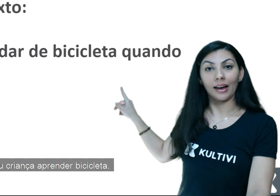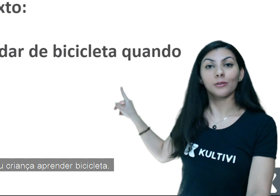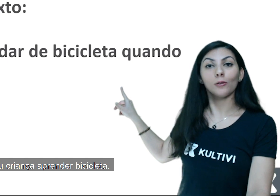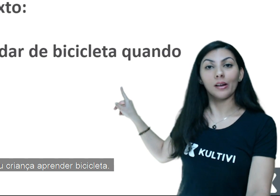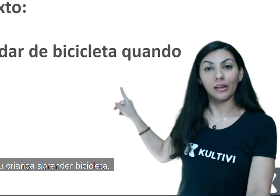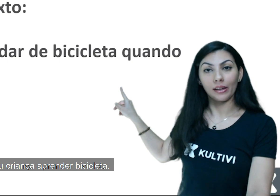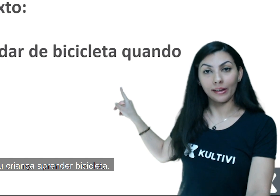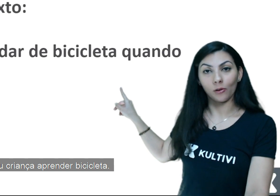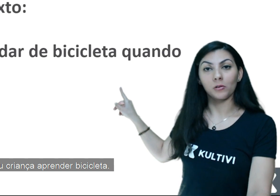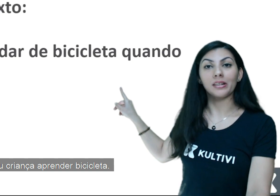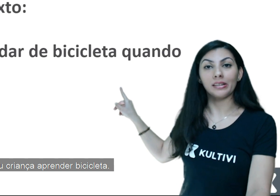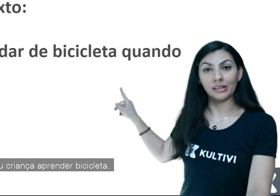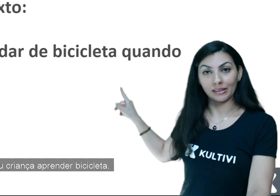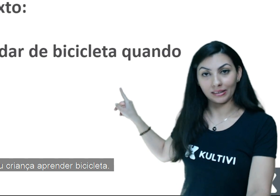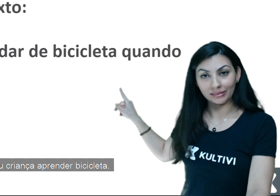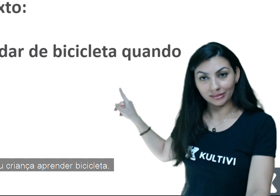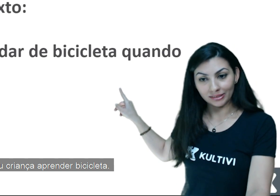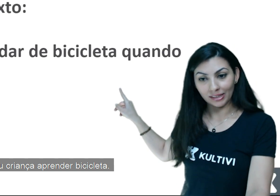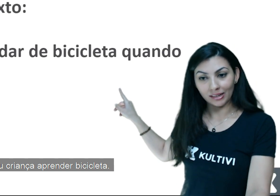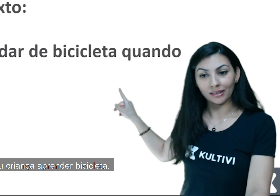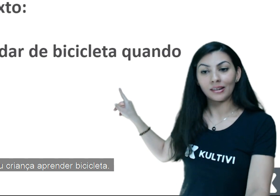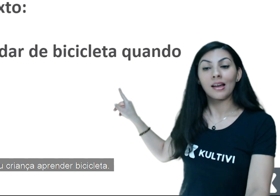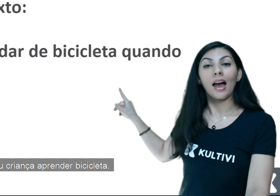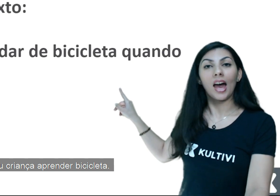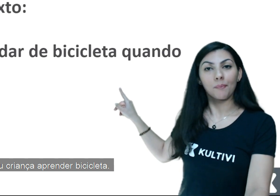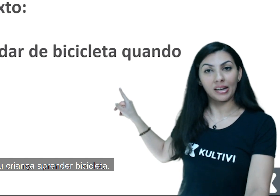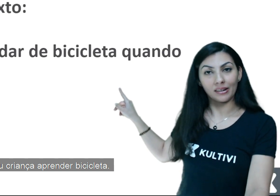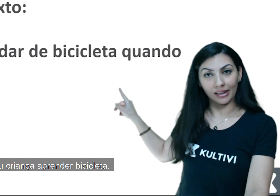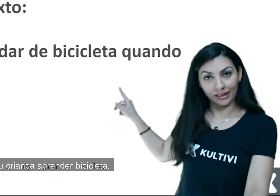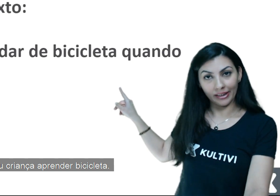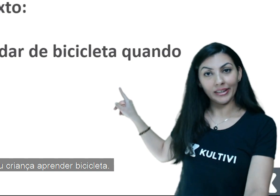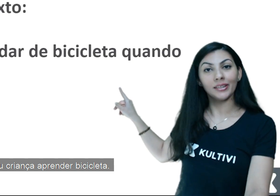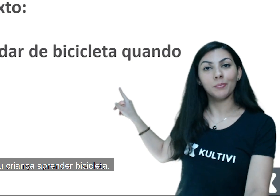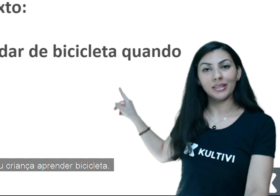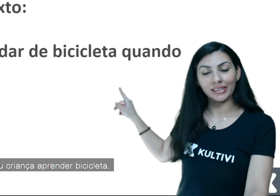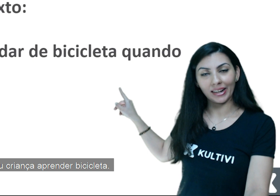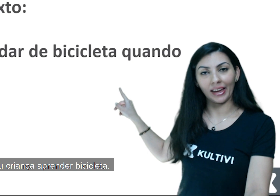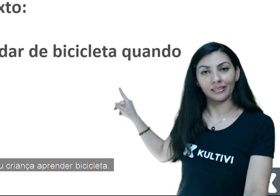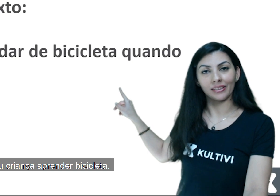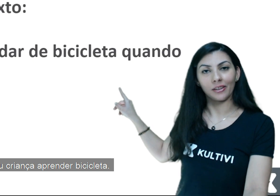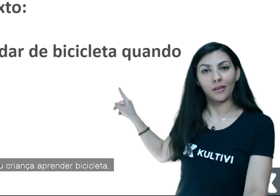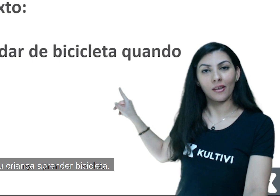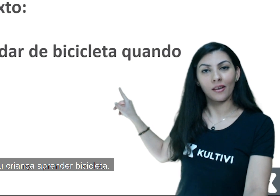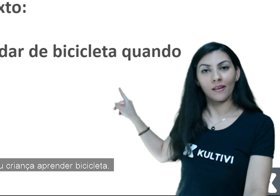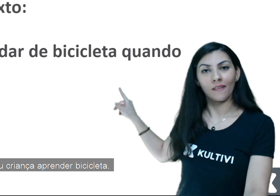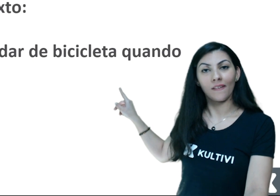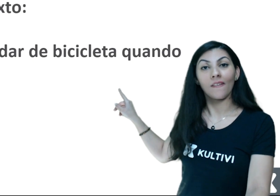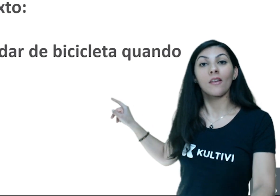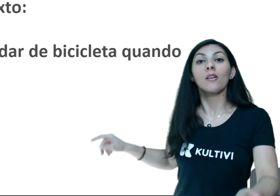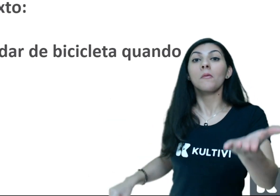Passado, eu, criança, aprender bicicleta. Bicicleta.